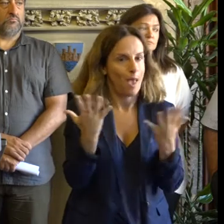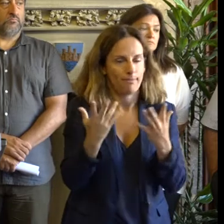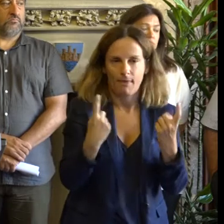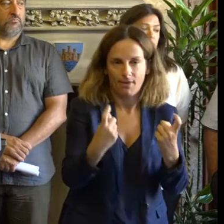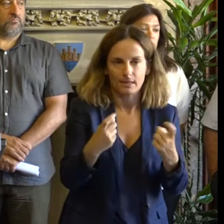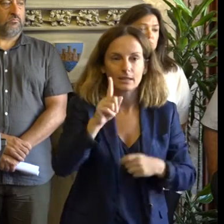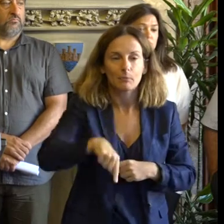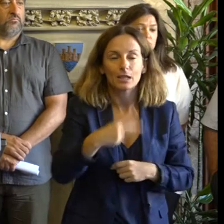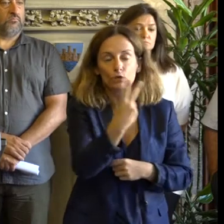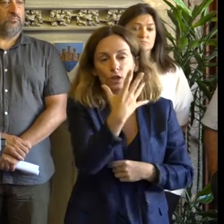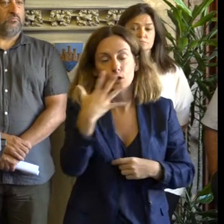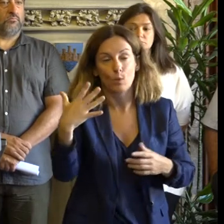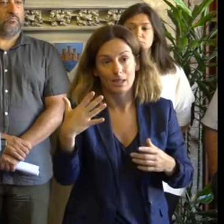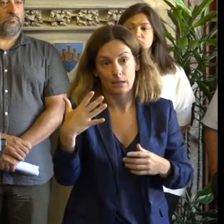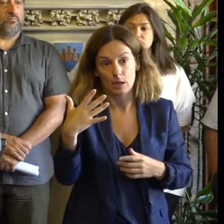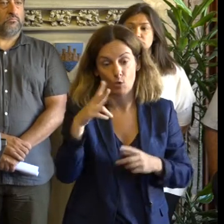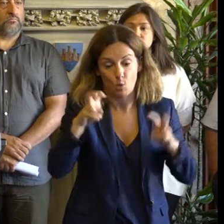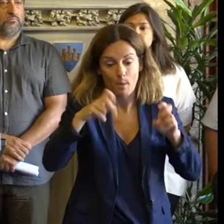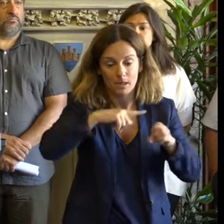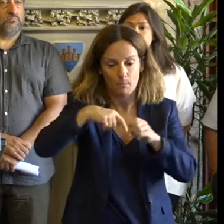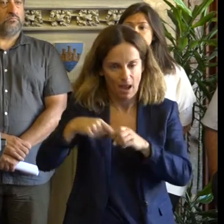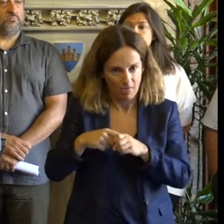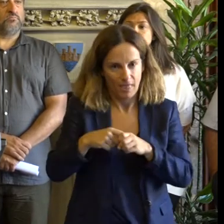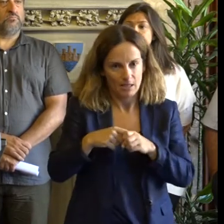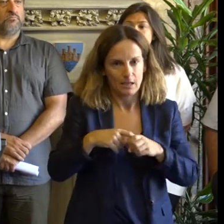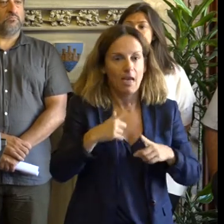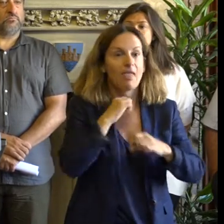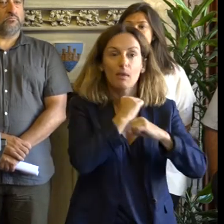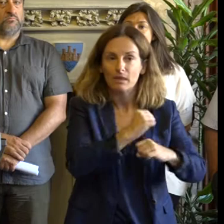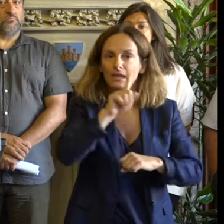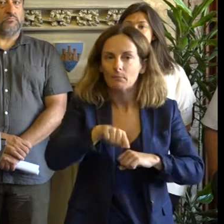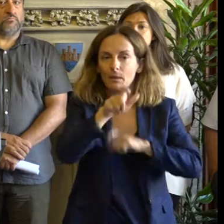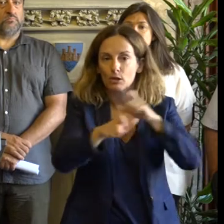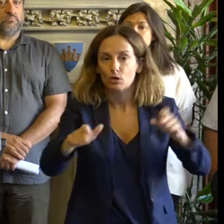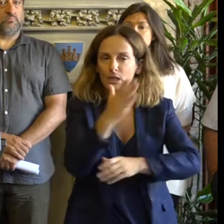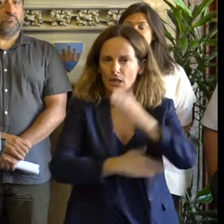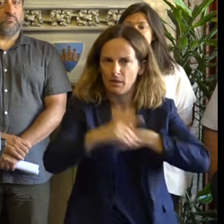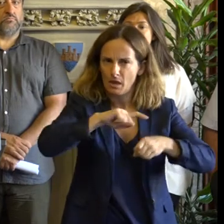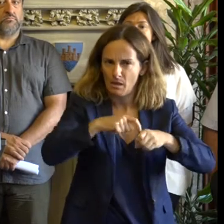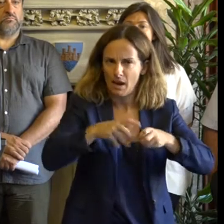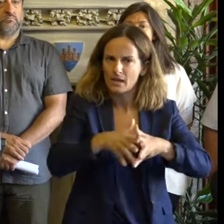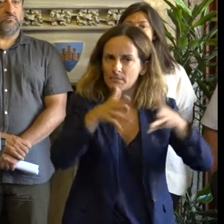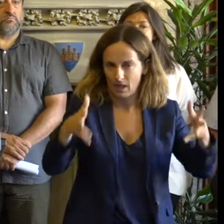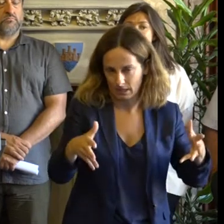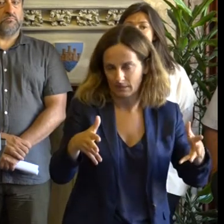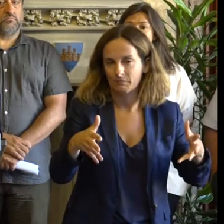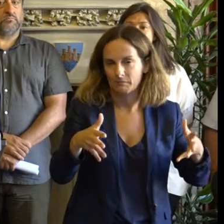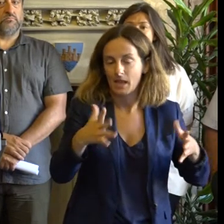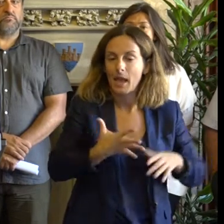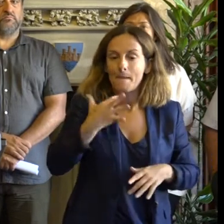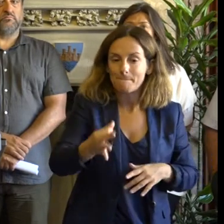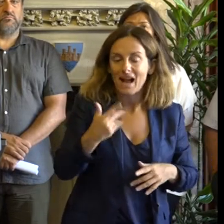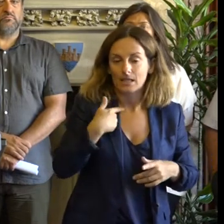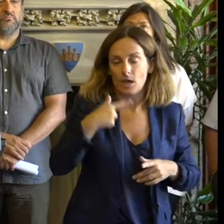de 255 noves places i de persones amb discapacitat. I també s'han reforçat els diferents equips, com